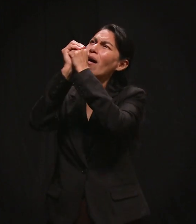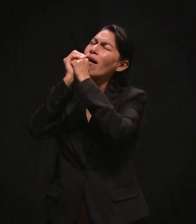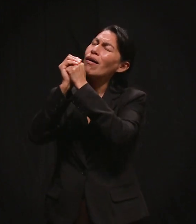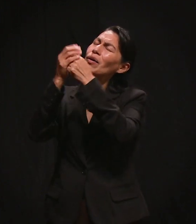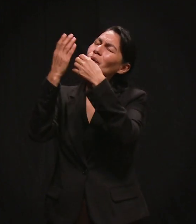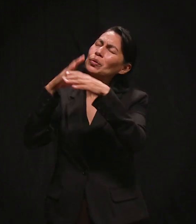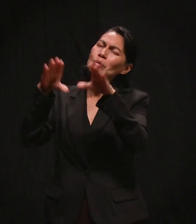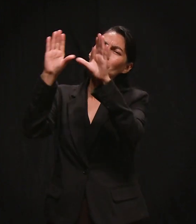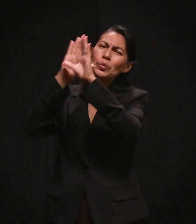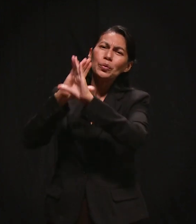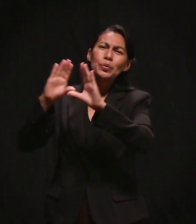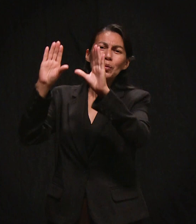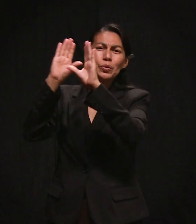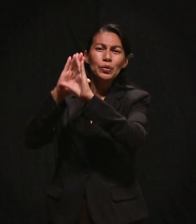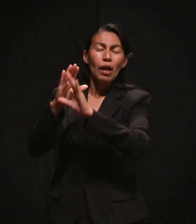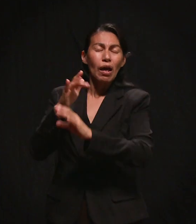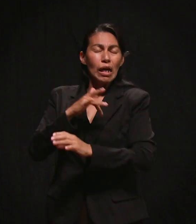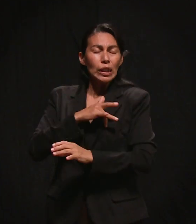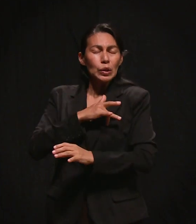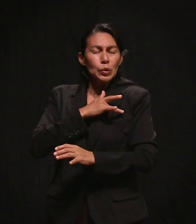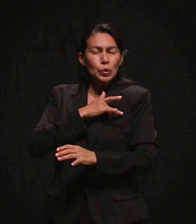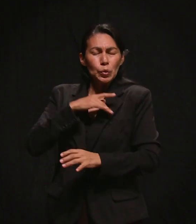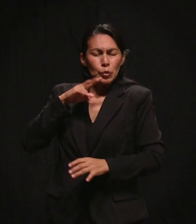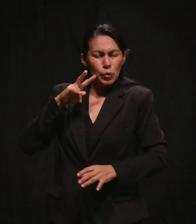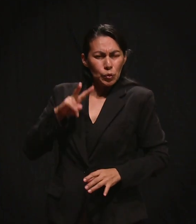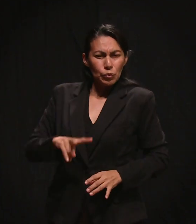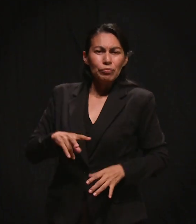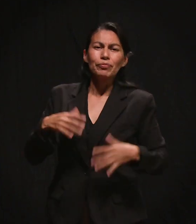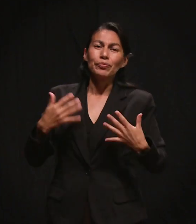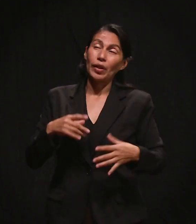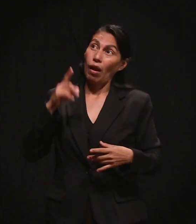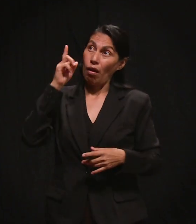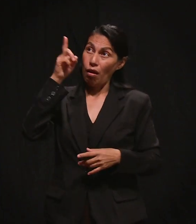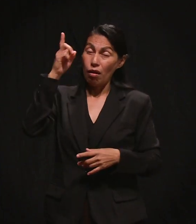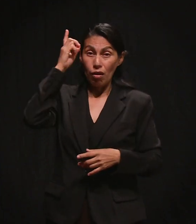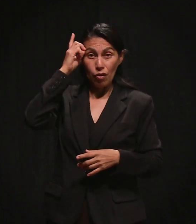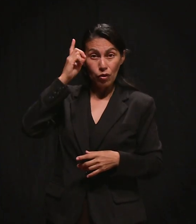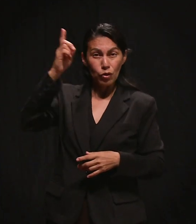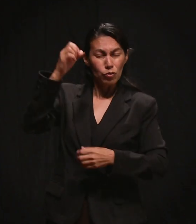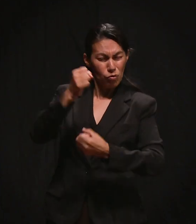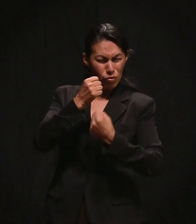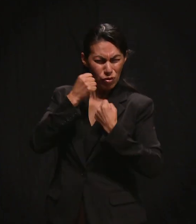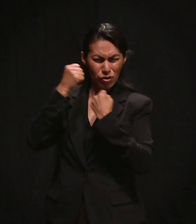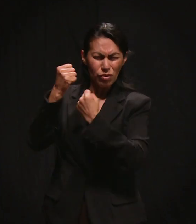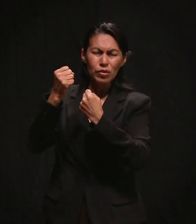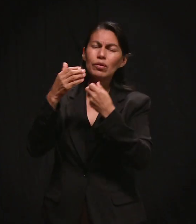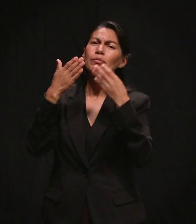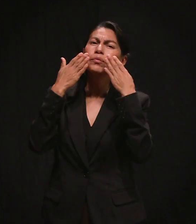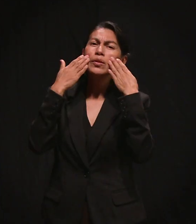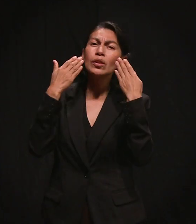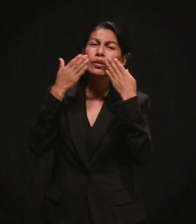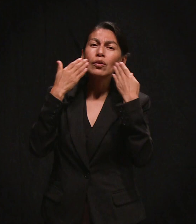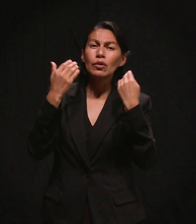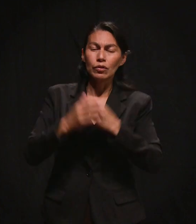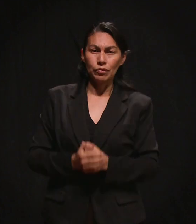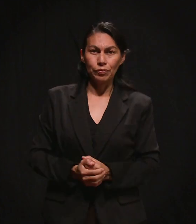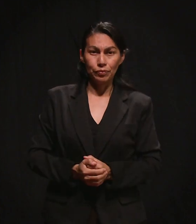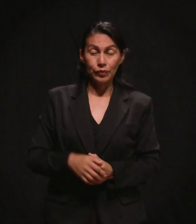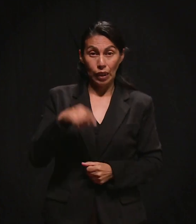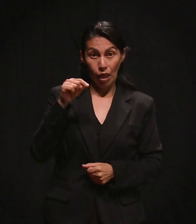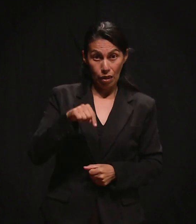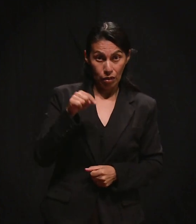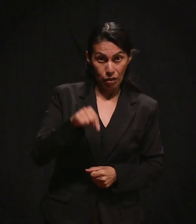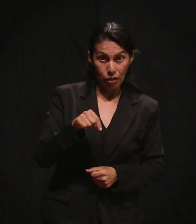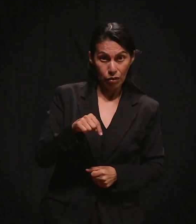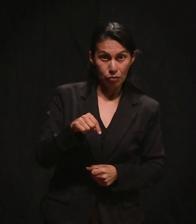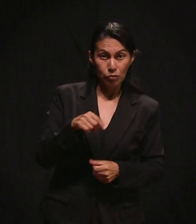que es todopoderoso y misericordioso. En este programa oramos por tus